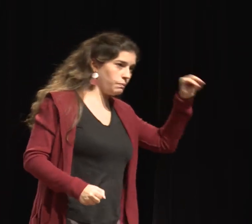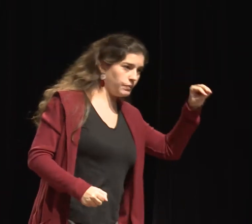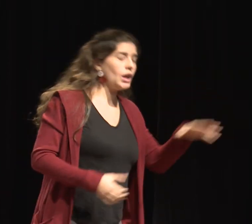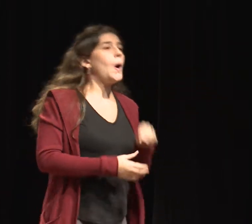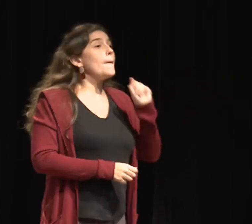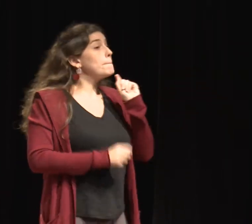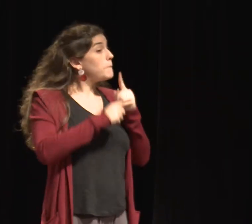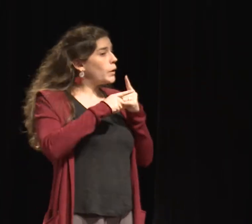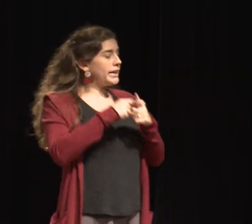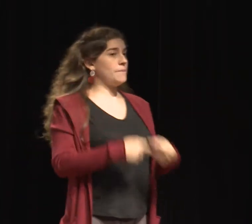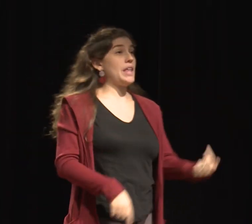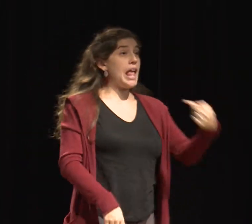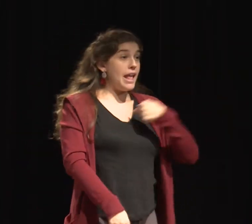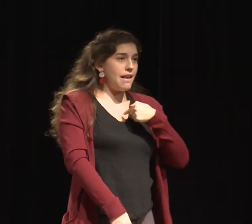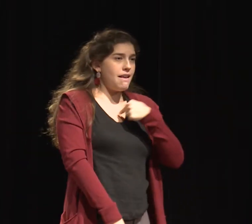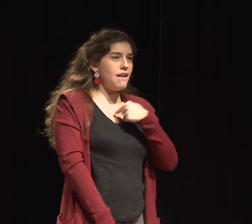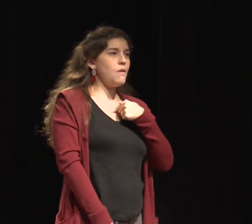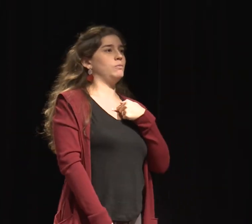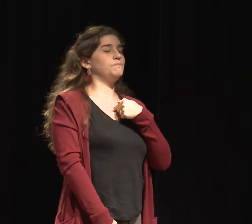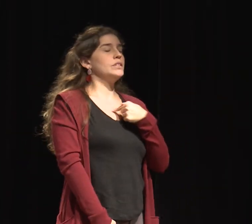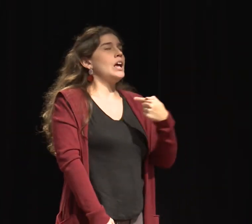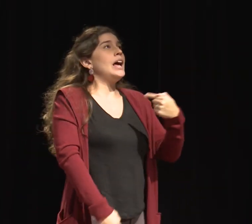mas sempre numa tensão, porque